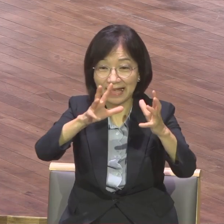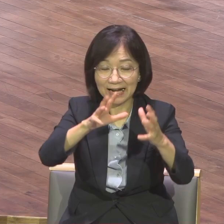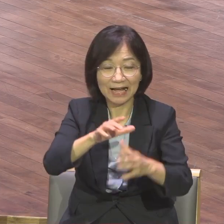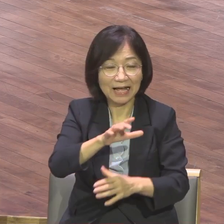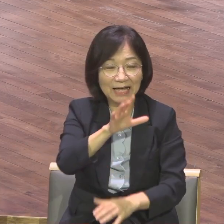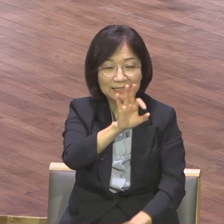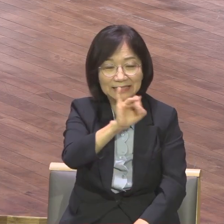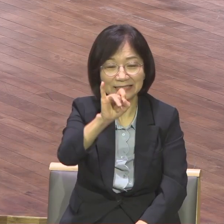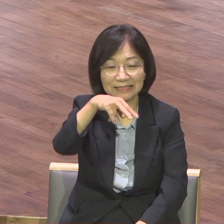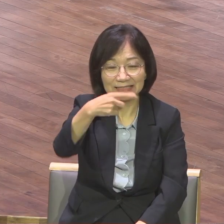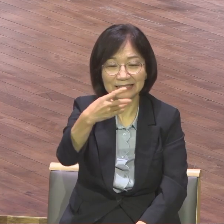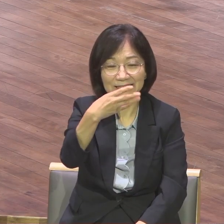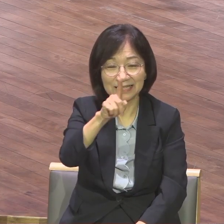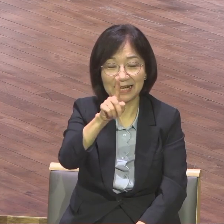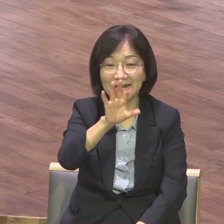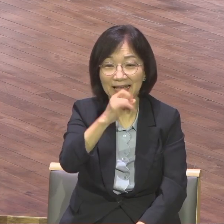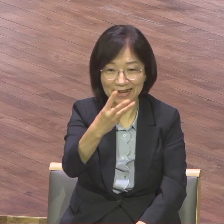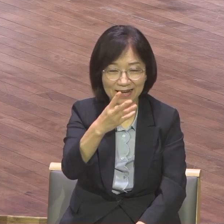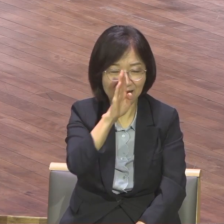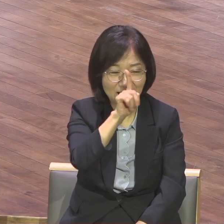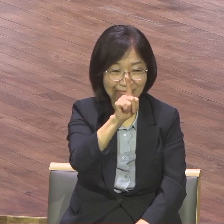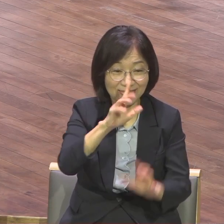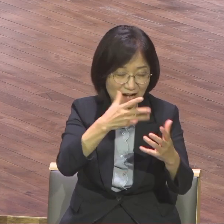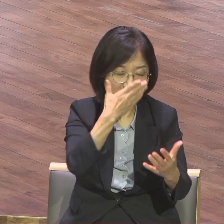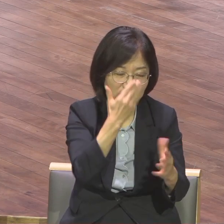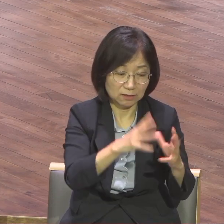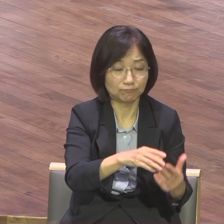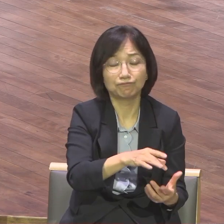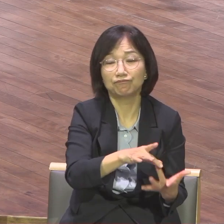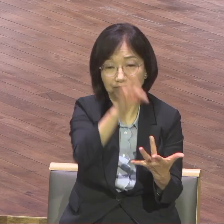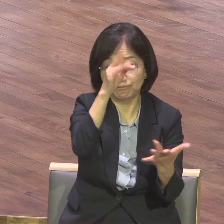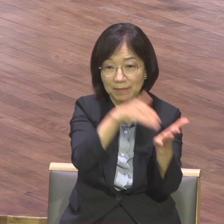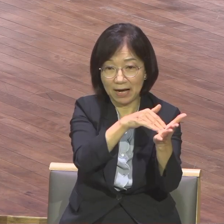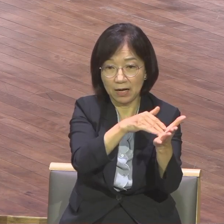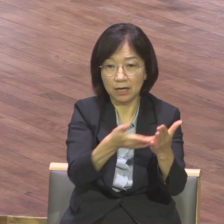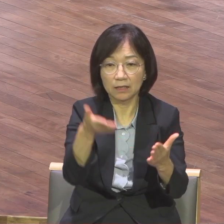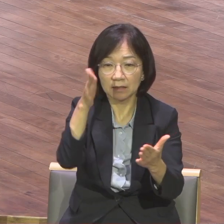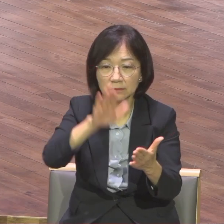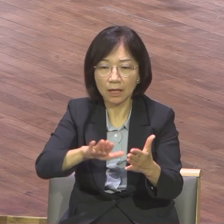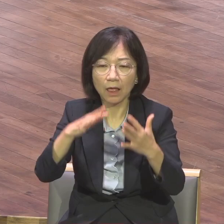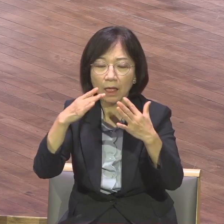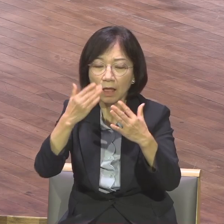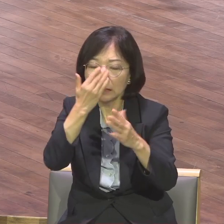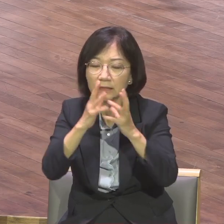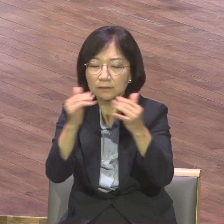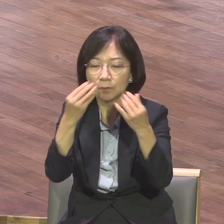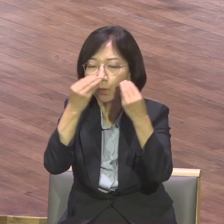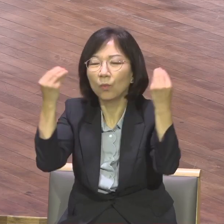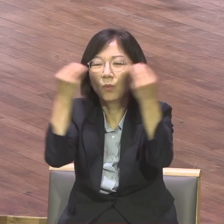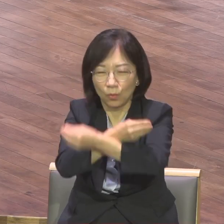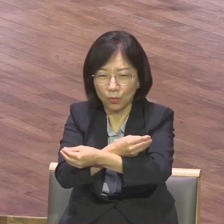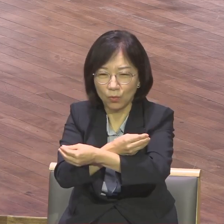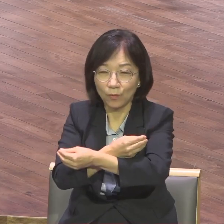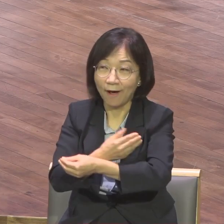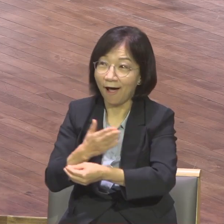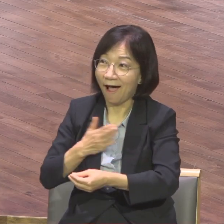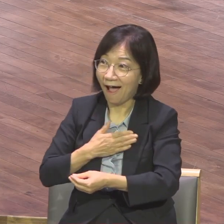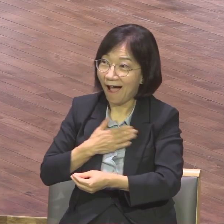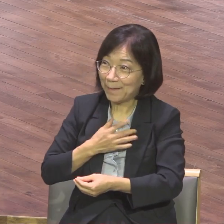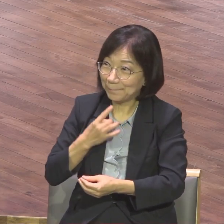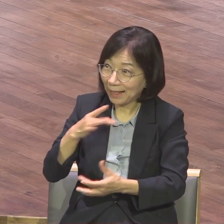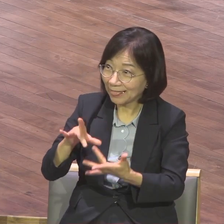선민의식 자기들만 구원받는 유대교 사상 지금도 2000년 지난 지금도 마찬가지예요. 자기들만